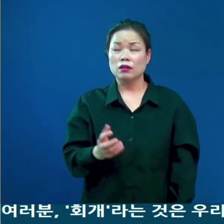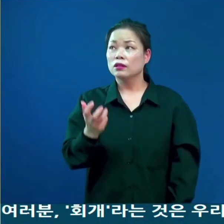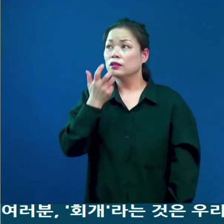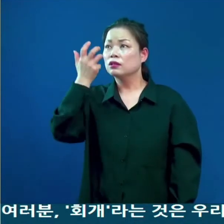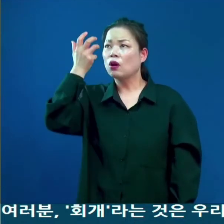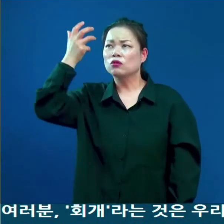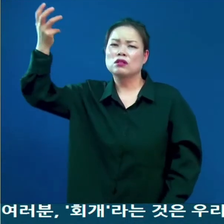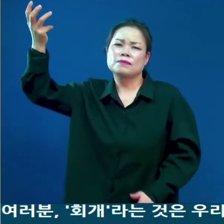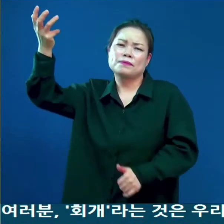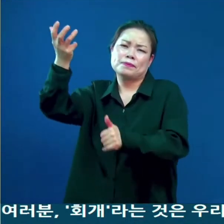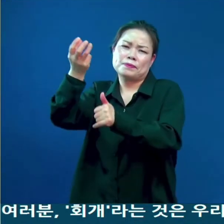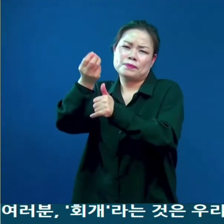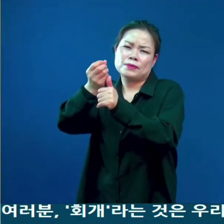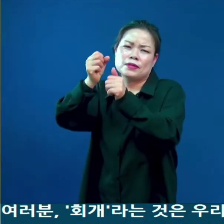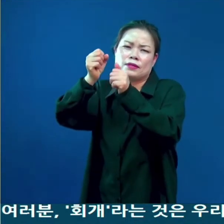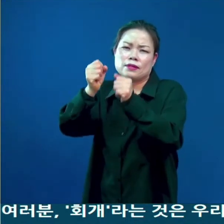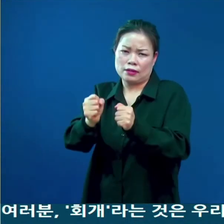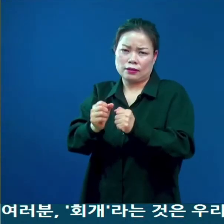도우심이 있어야 되는 거예요.